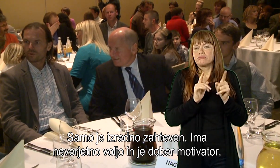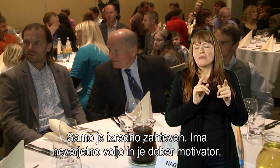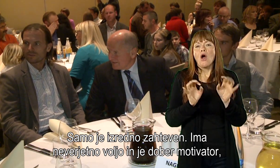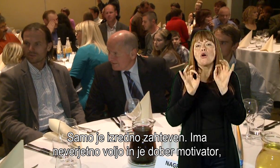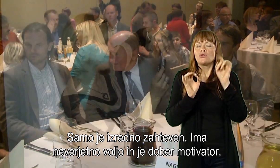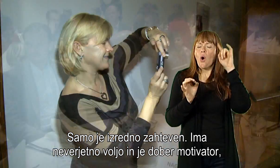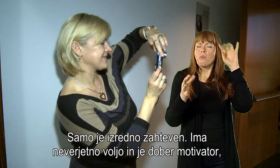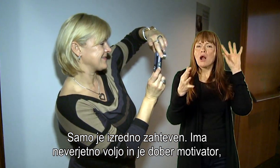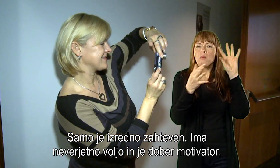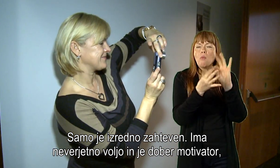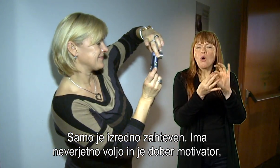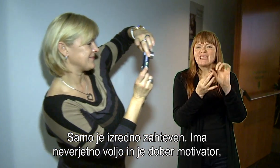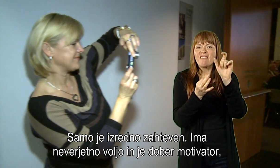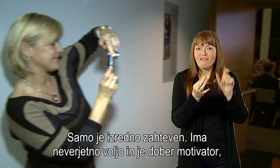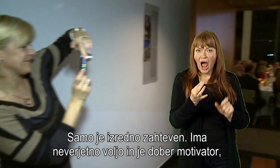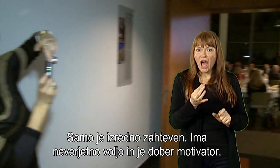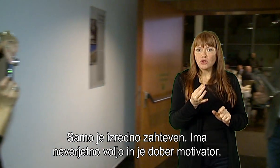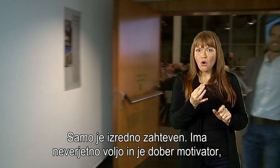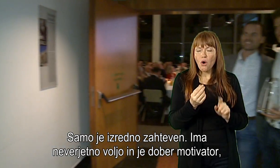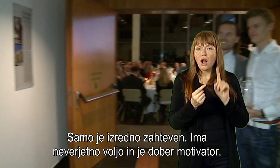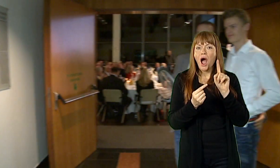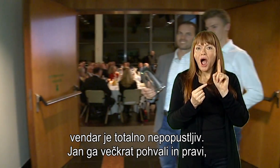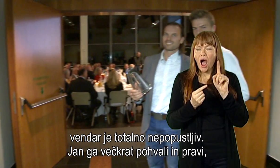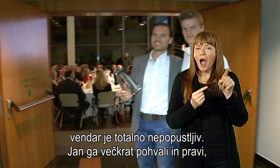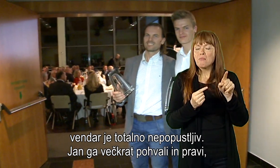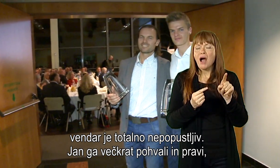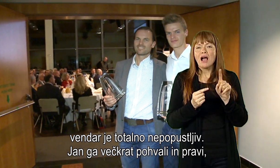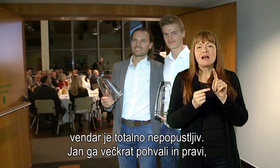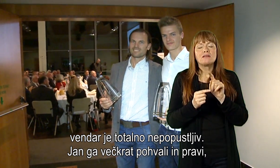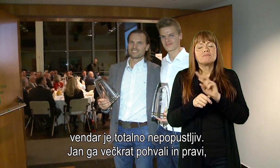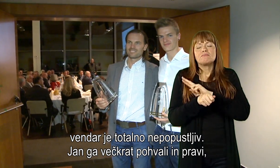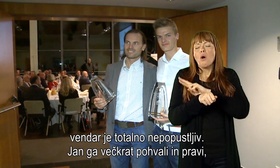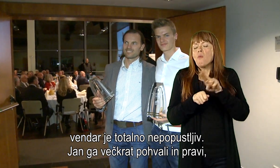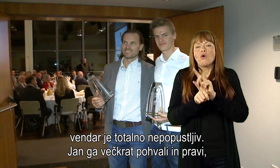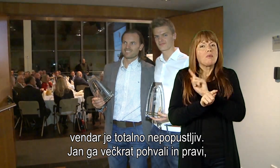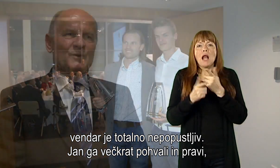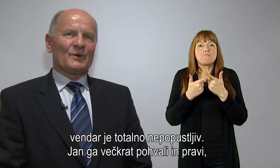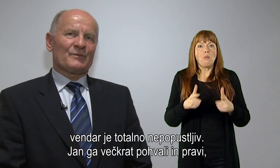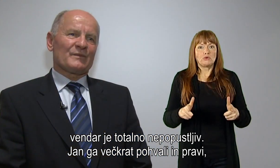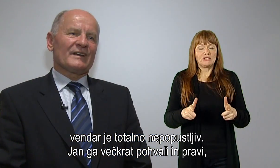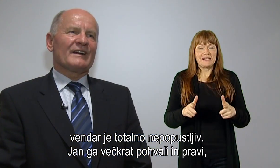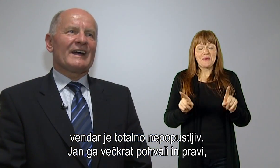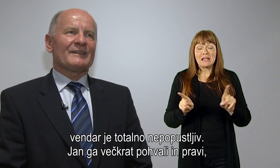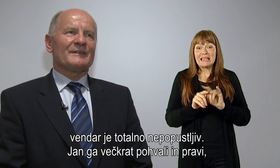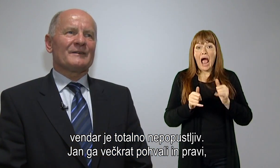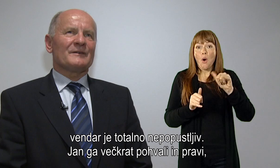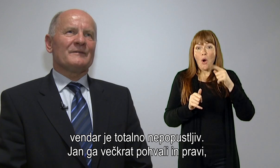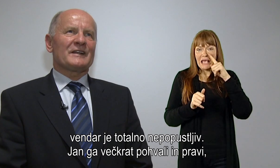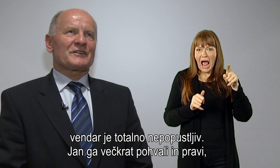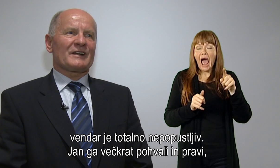in je dober motivator, vendar je totalno nepopustljiv. tako, da ga